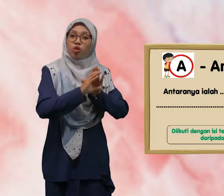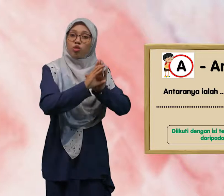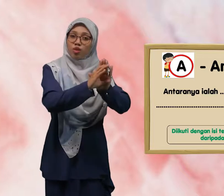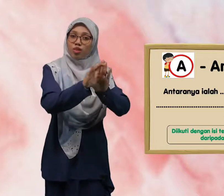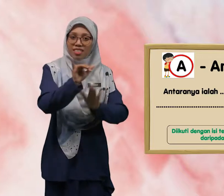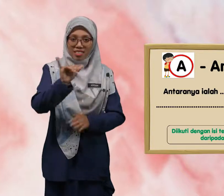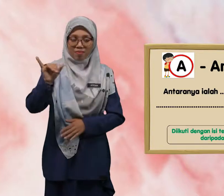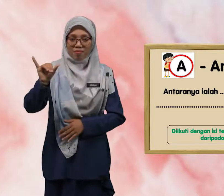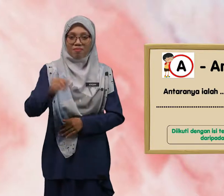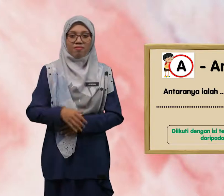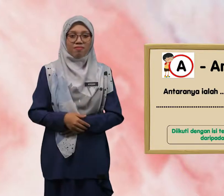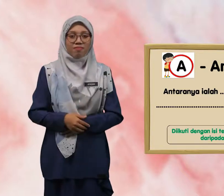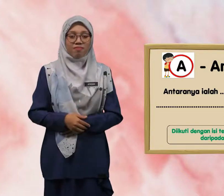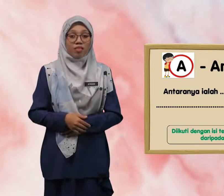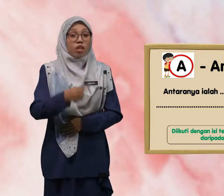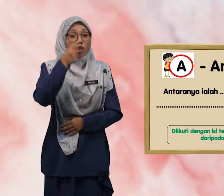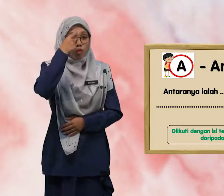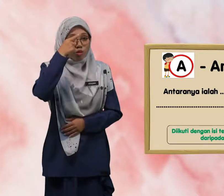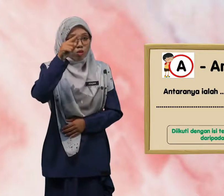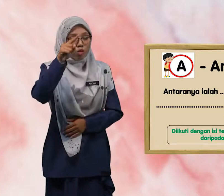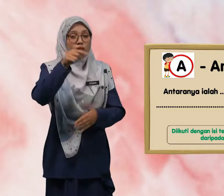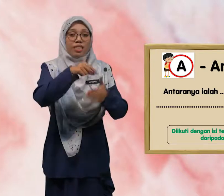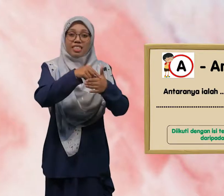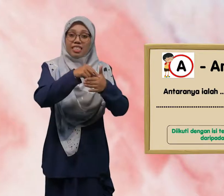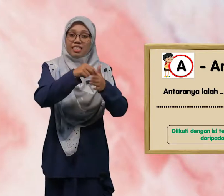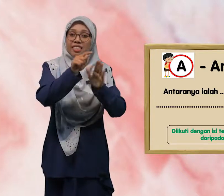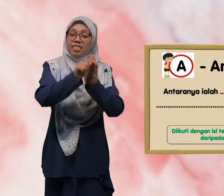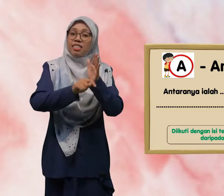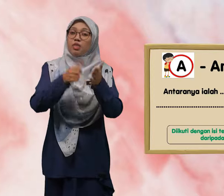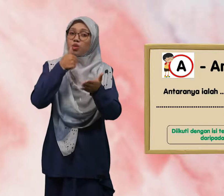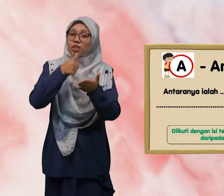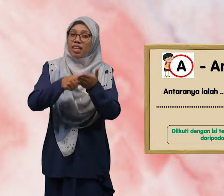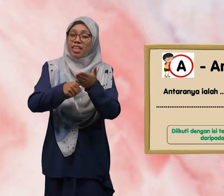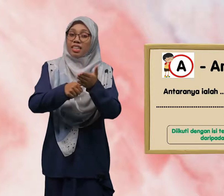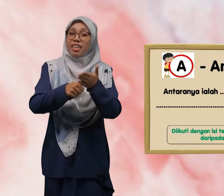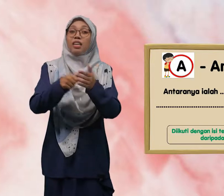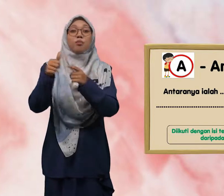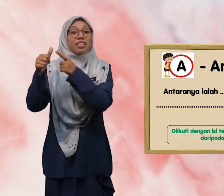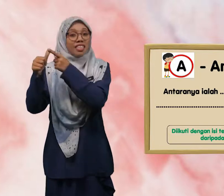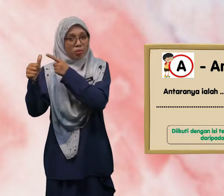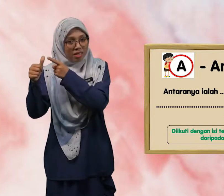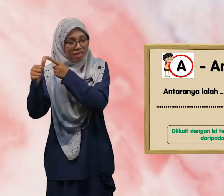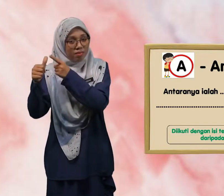contohnya ku itu isi tersurat yang pertama